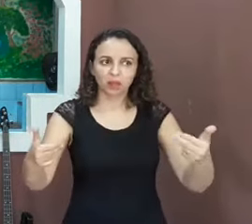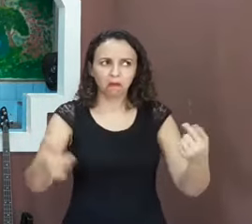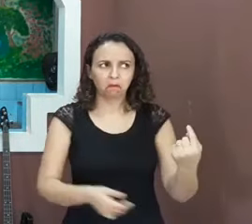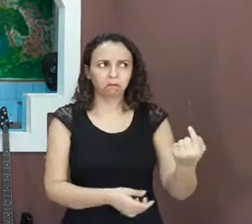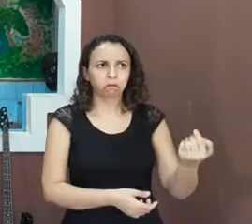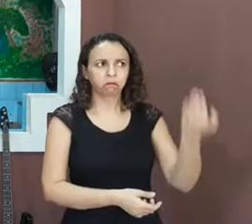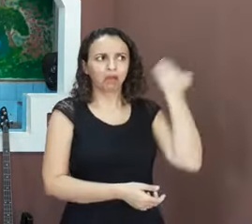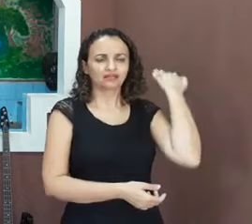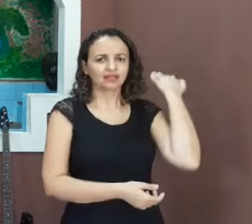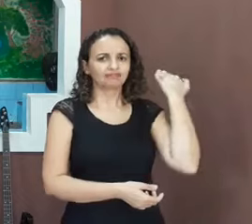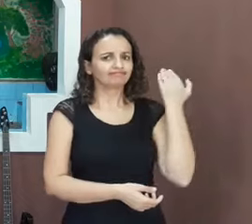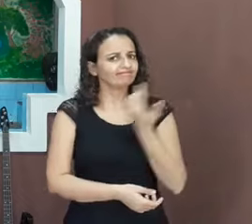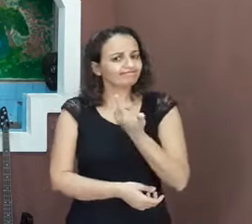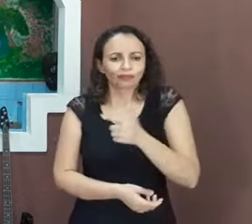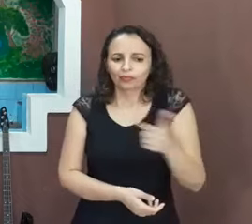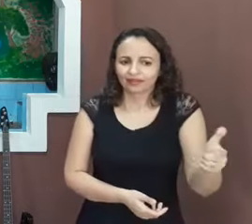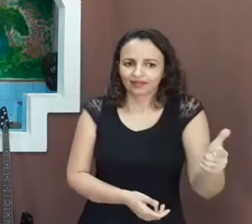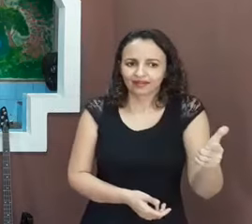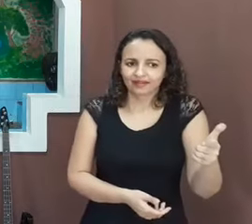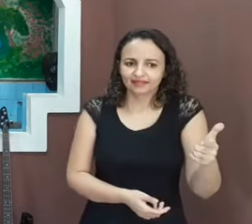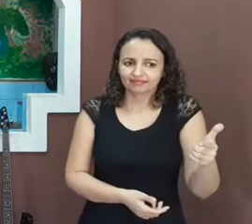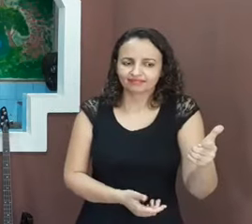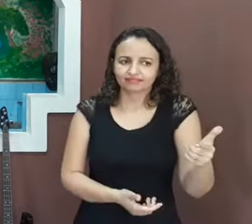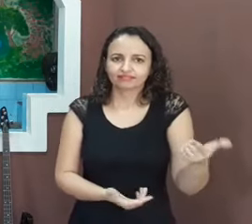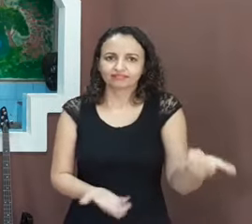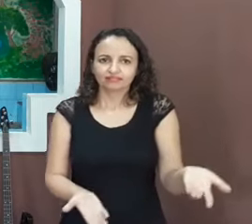existiam, não existem mais.